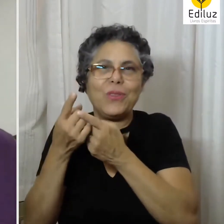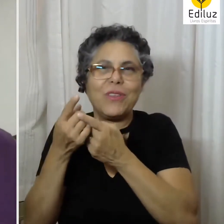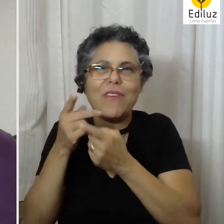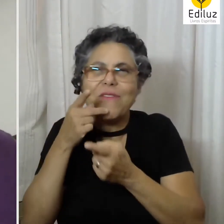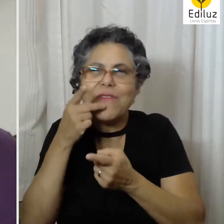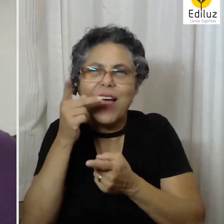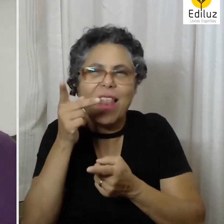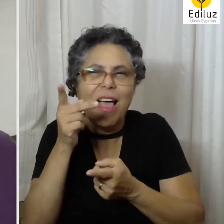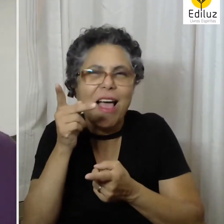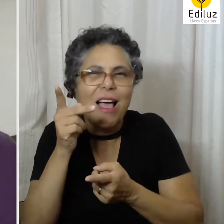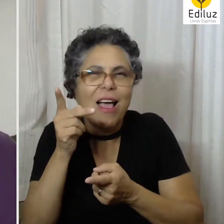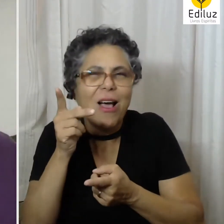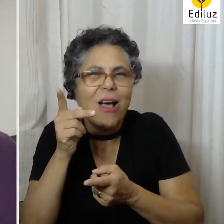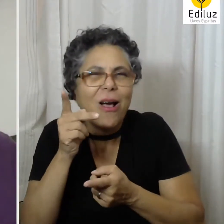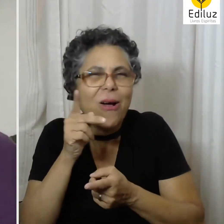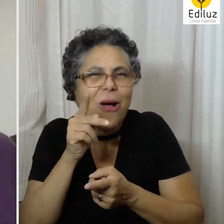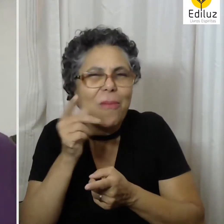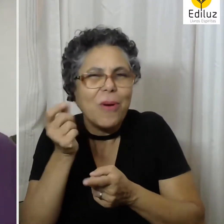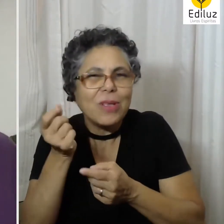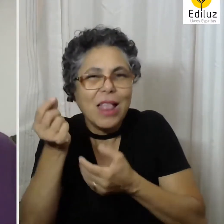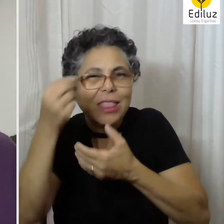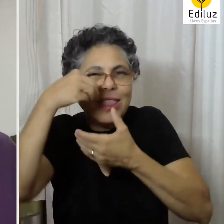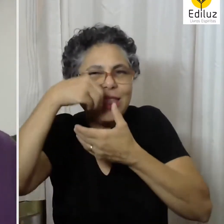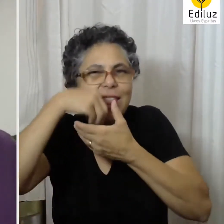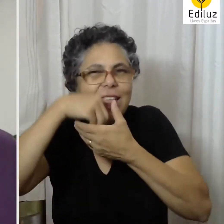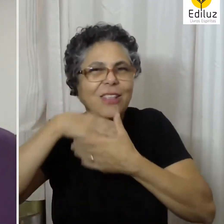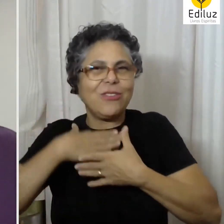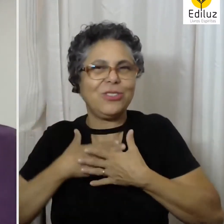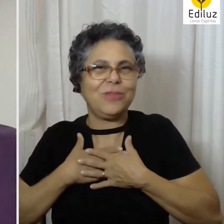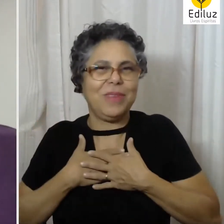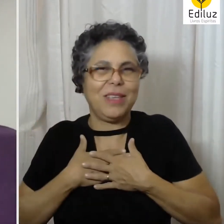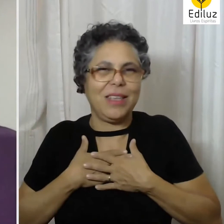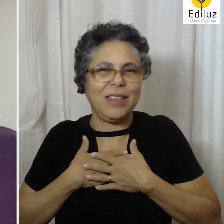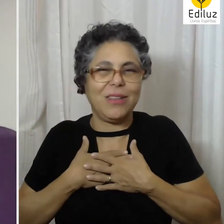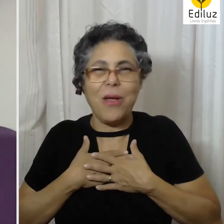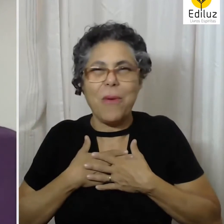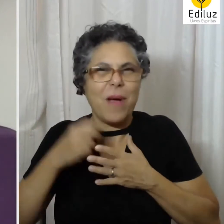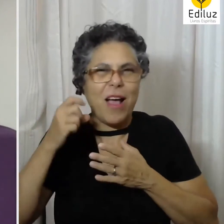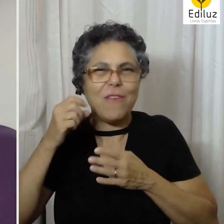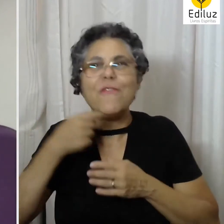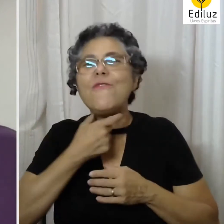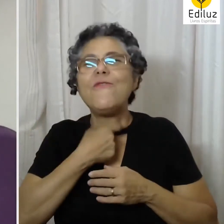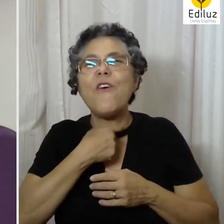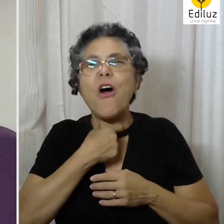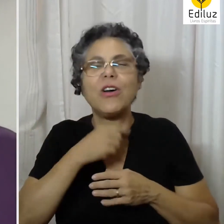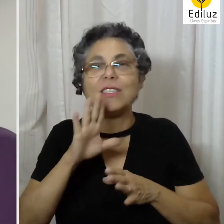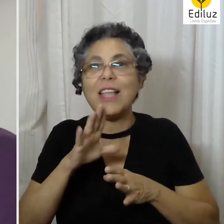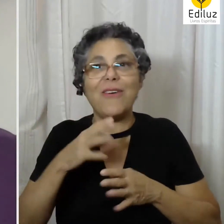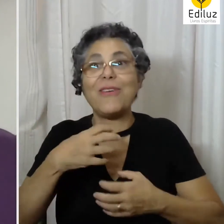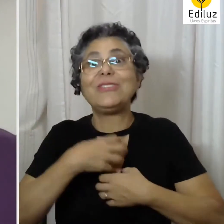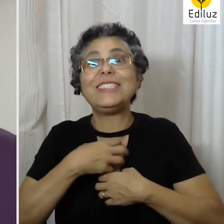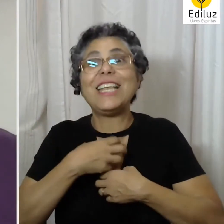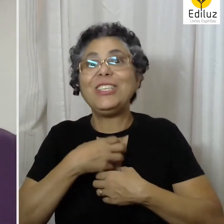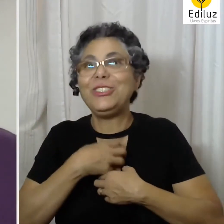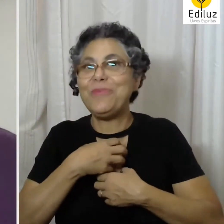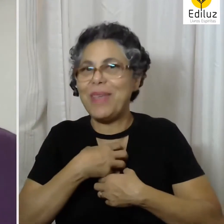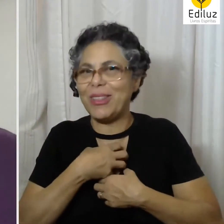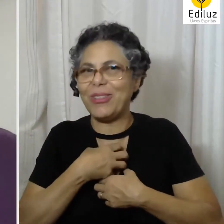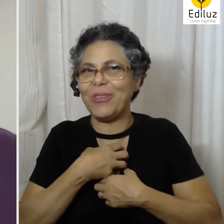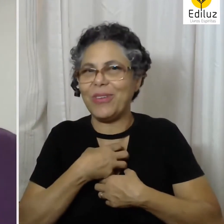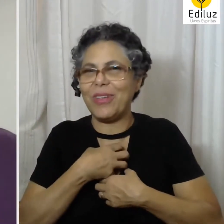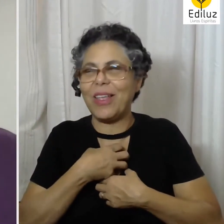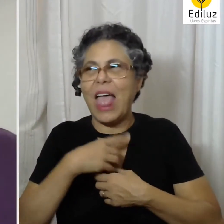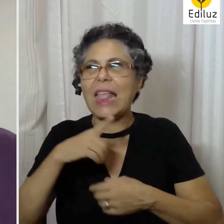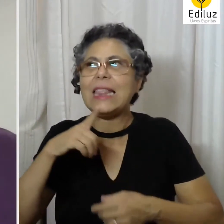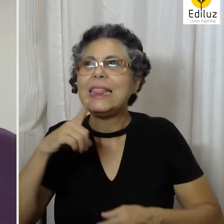dizer alguma coisa dentro de mim mesmo. Não é uma voz, mas é um sentimento de que